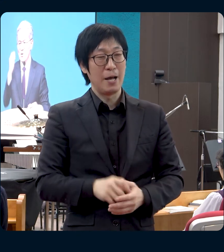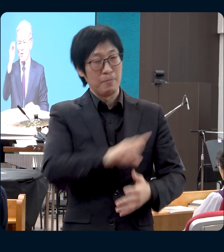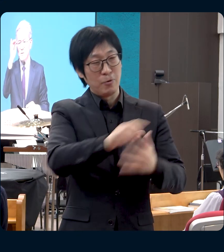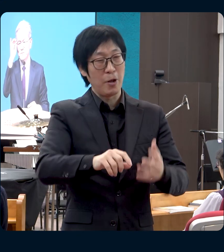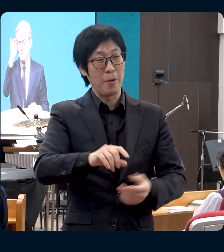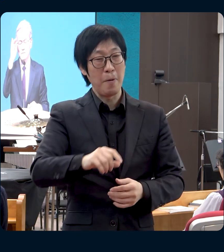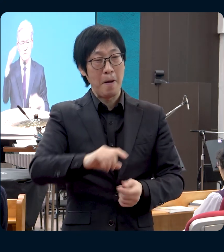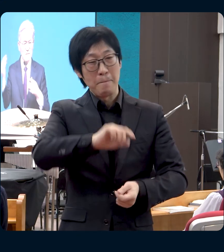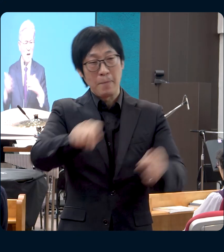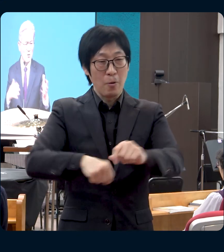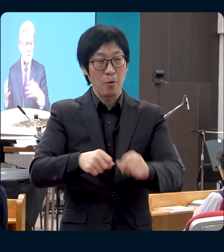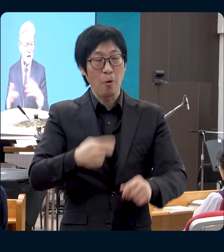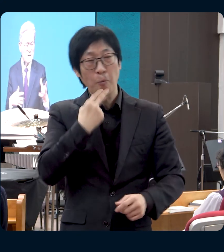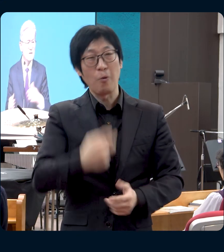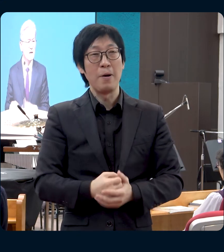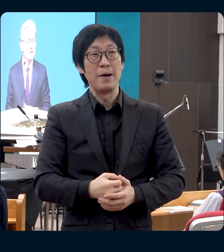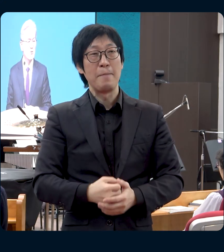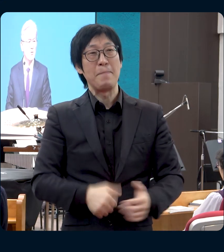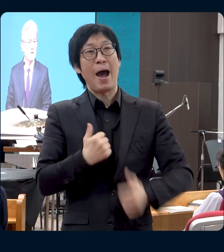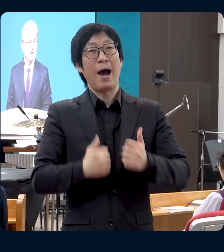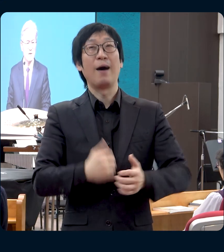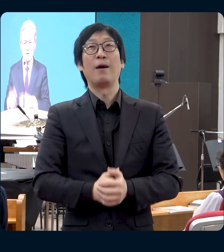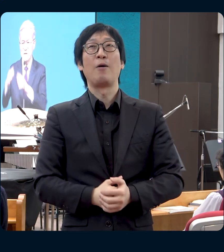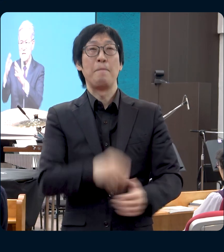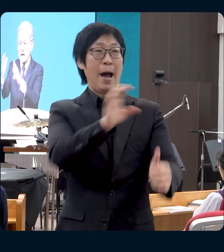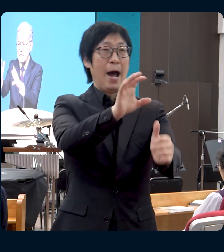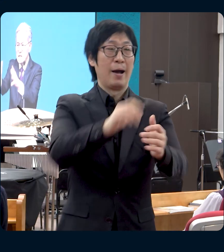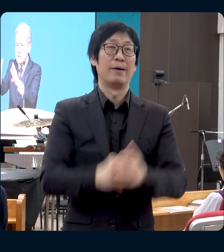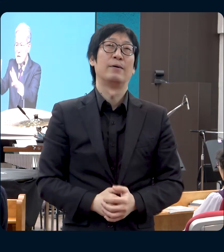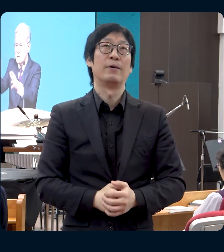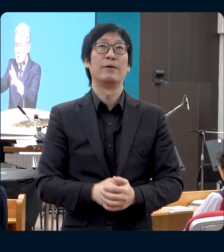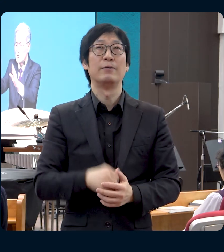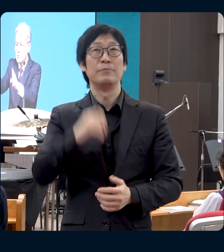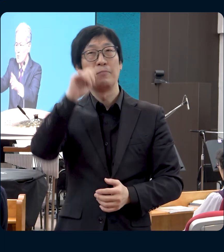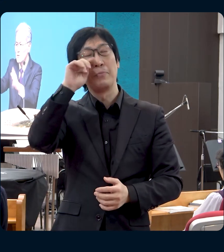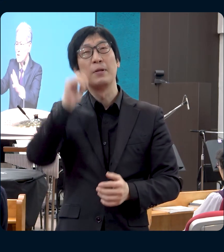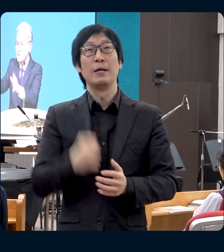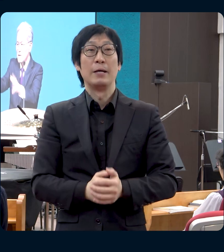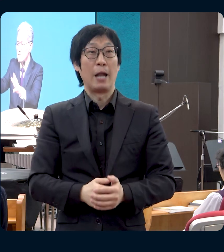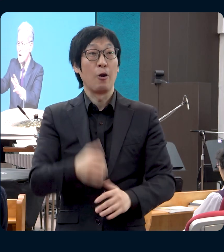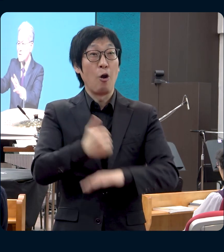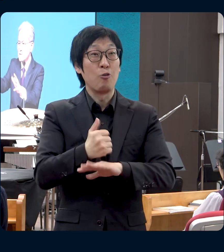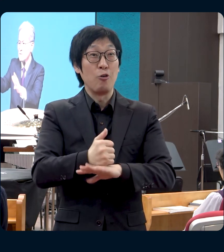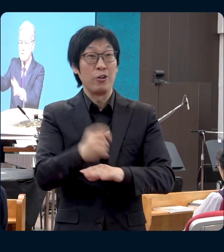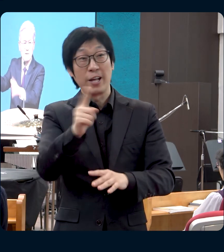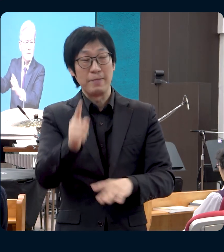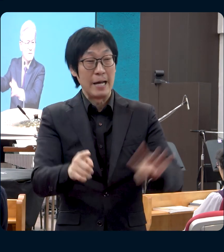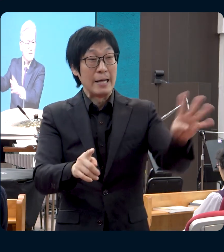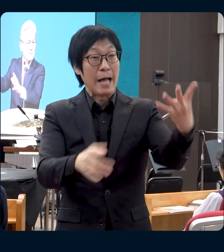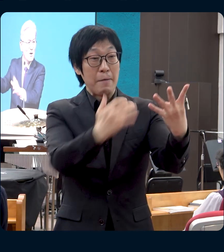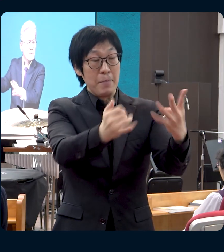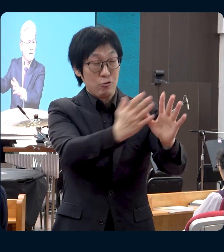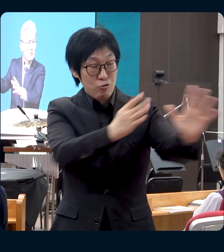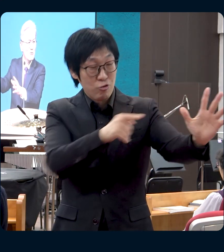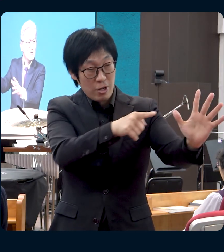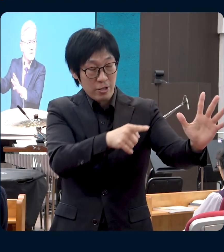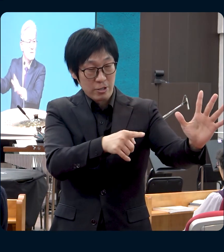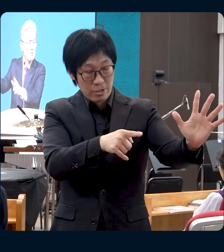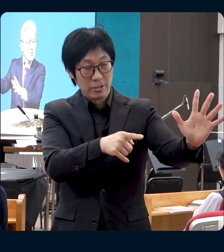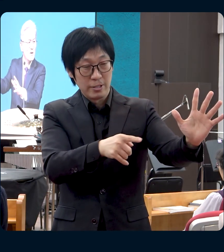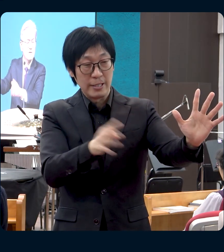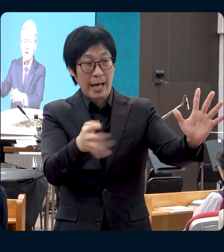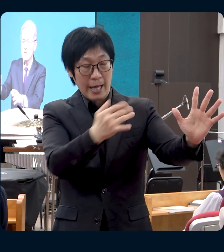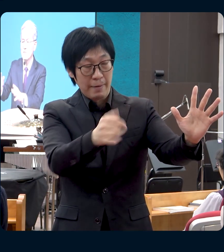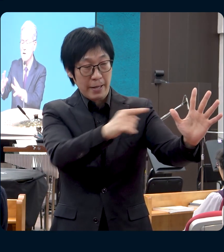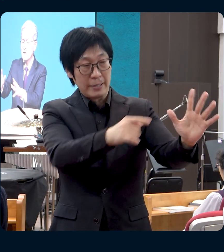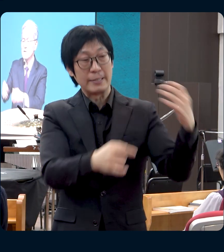그 로컬하고 막 상의해가지고 그래서 나이지리아 쪽을 또 담당하는 그 뭐가 있더라고요. 그 이집트